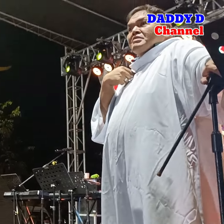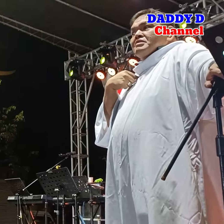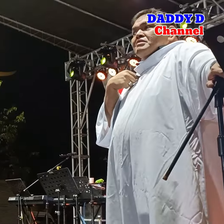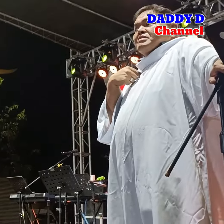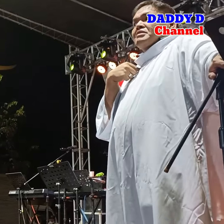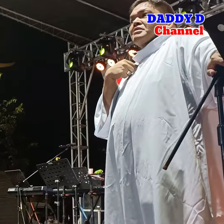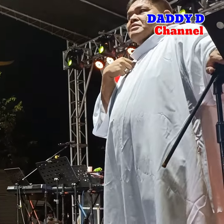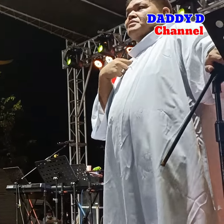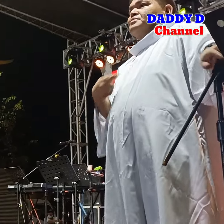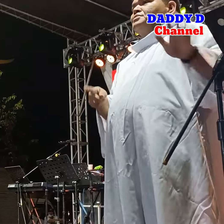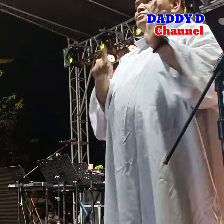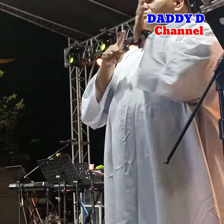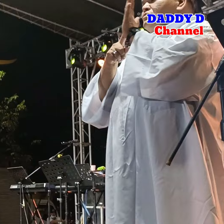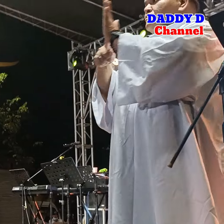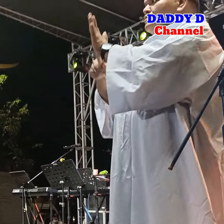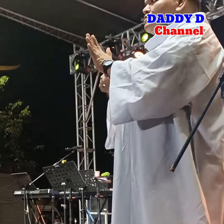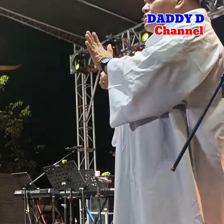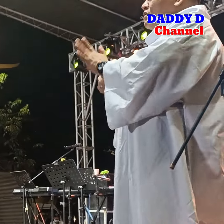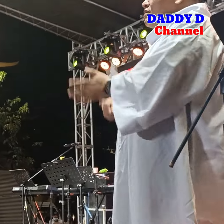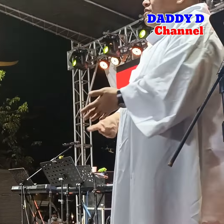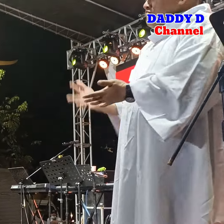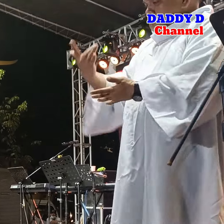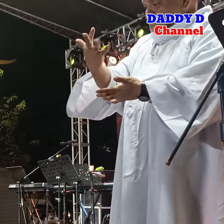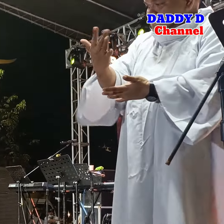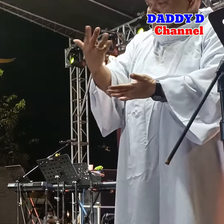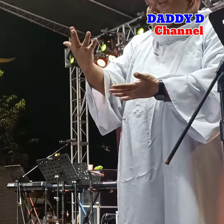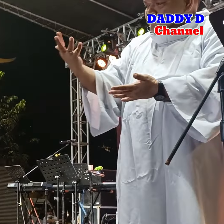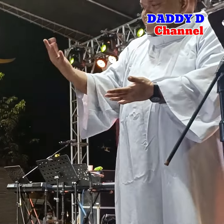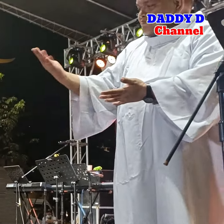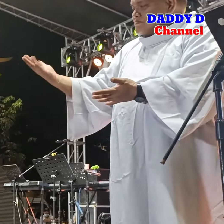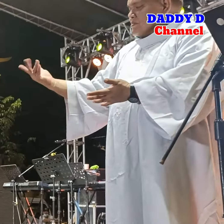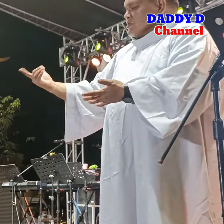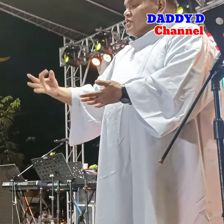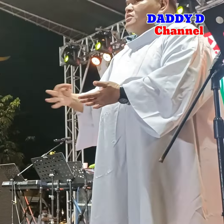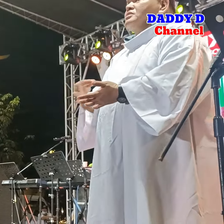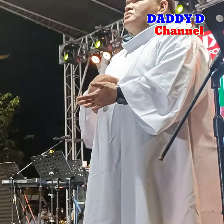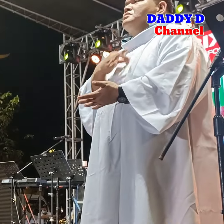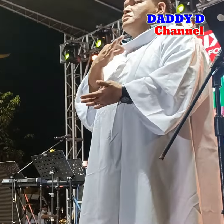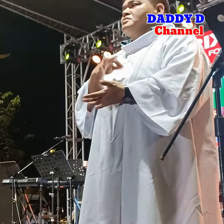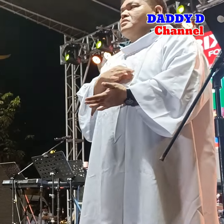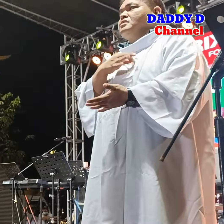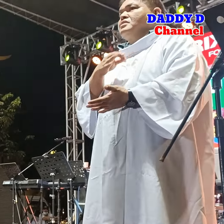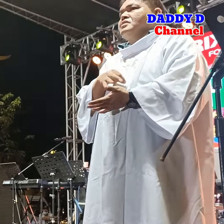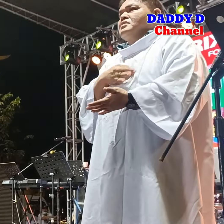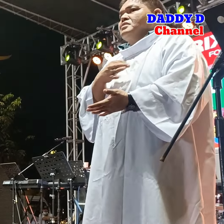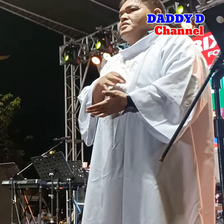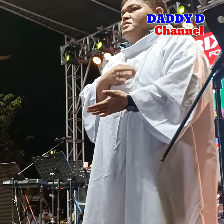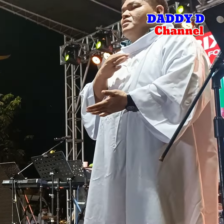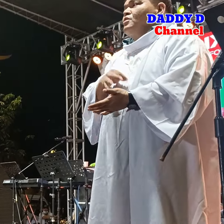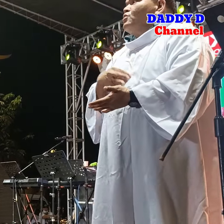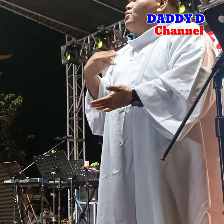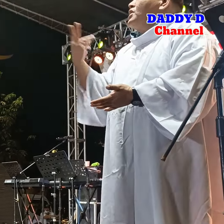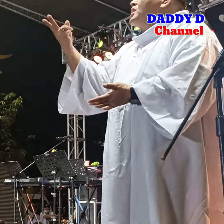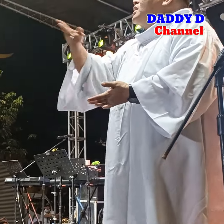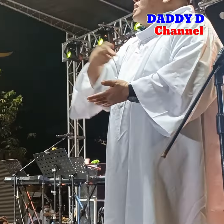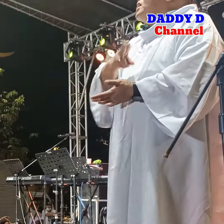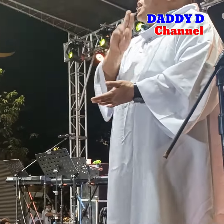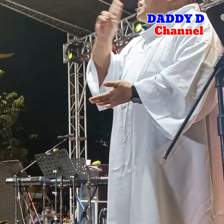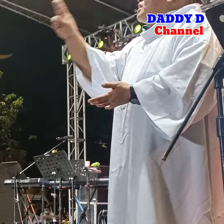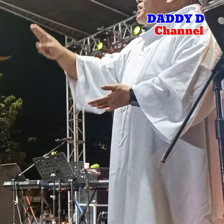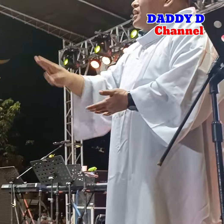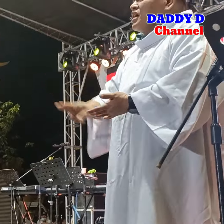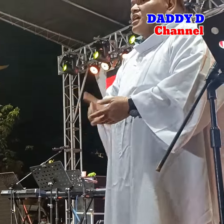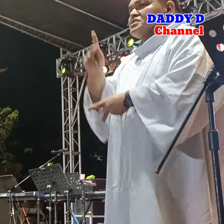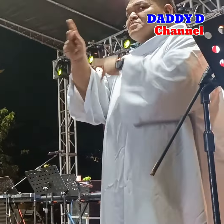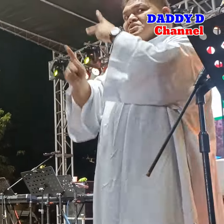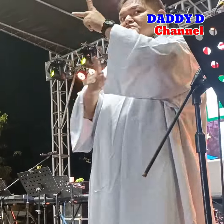Kasi yan, pinapakita ng mga numero na yon yung nararamdaman natin. Tayo, yung